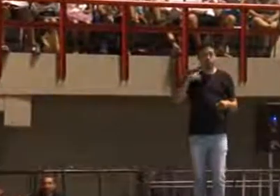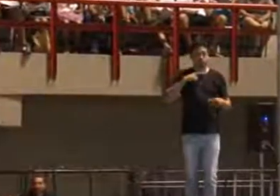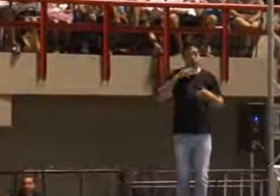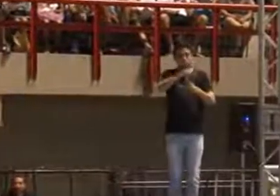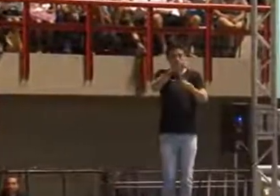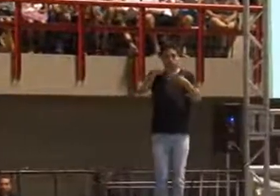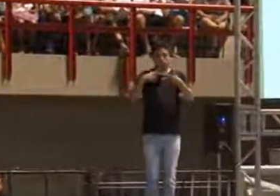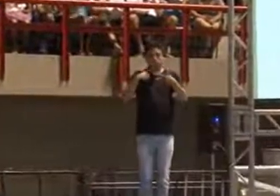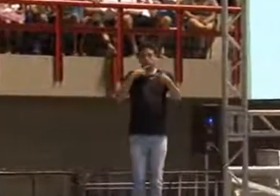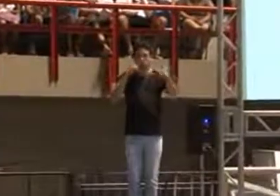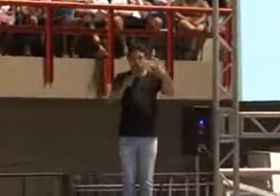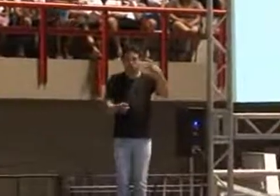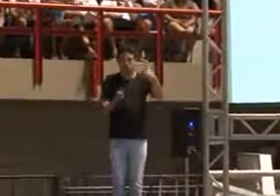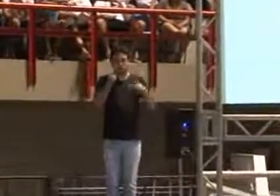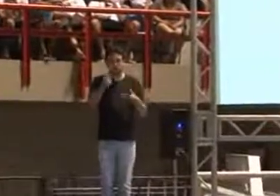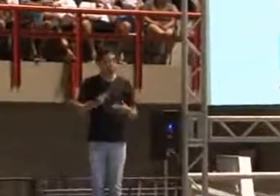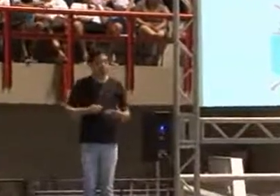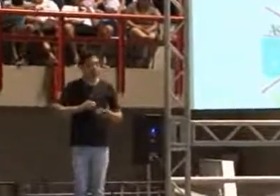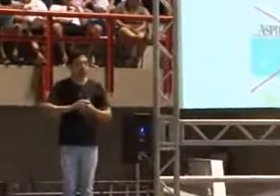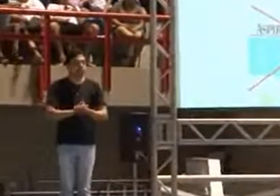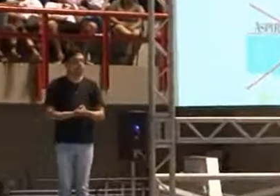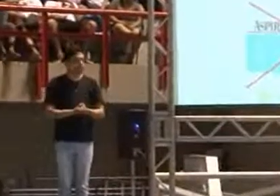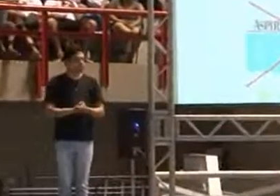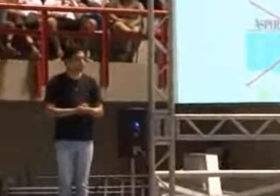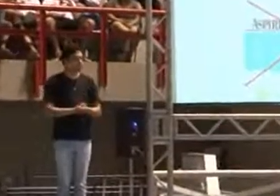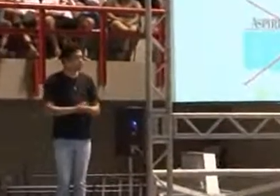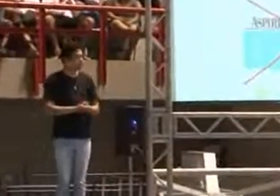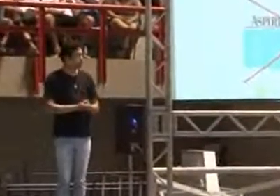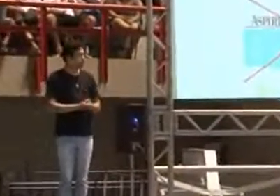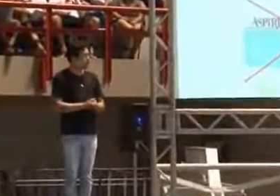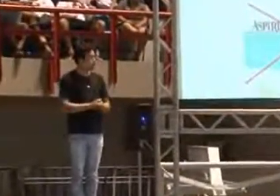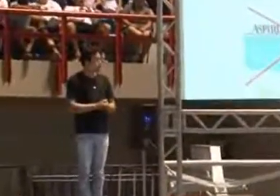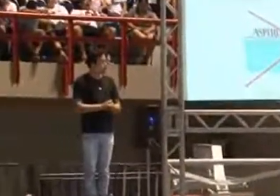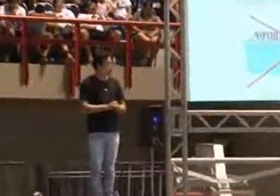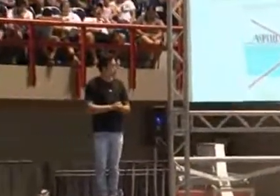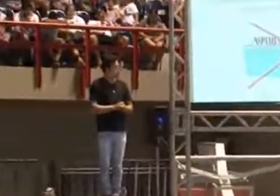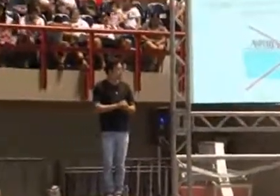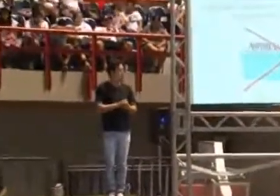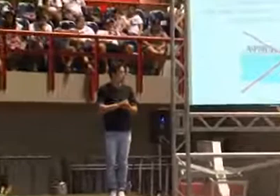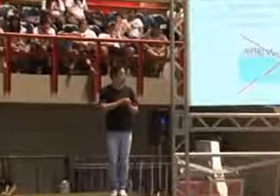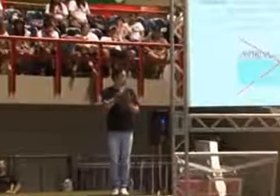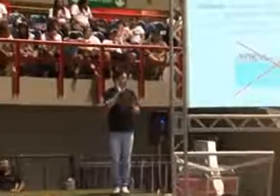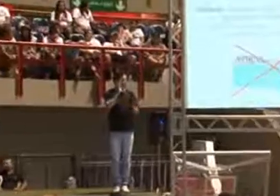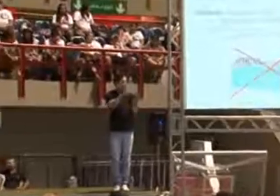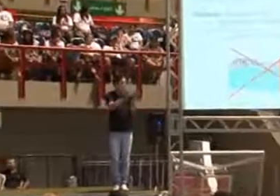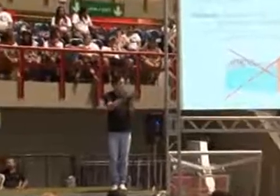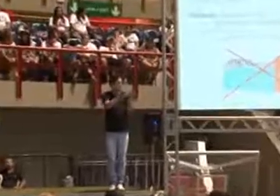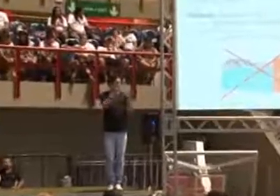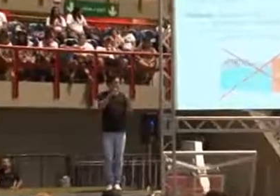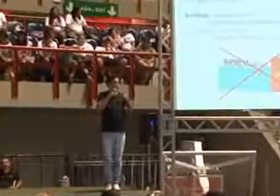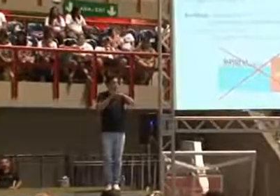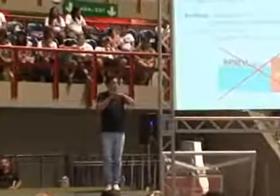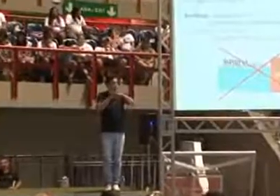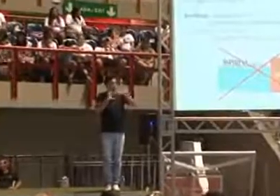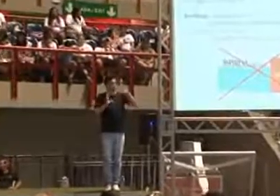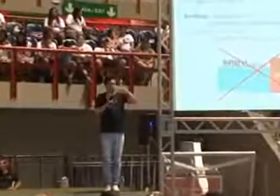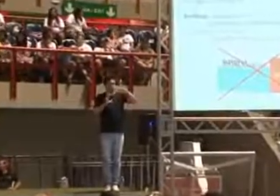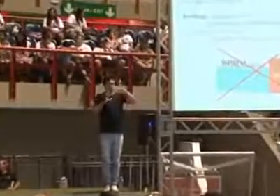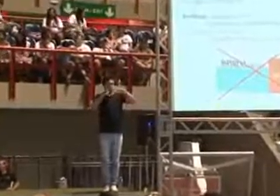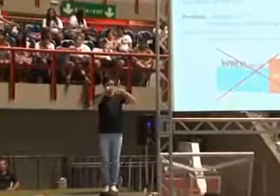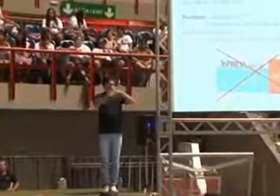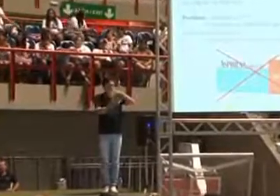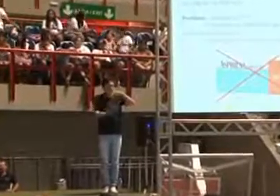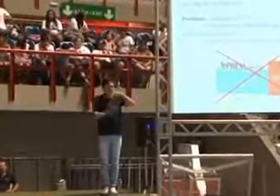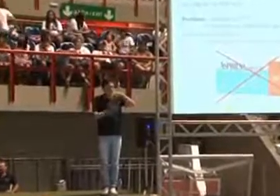já chegar lá. Ei, moçada, pessoal daqui, ó. AIDS é uma pandemia? Tem